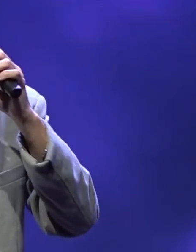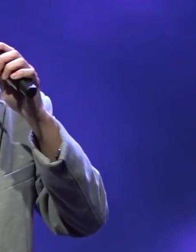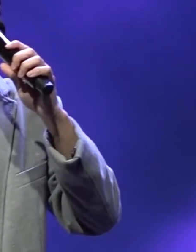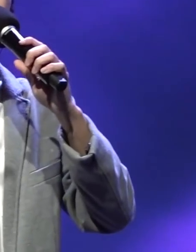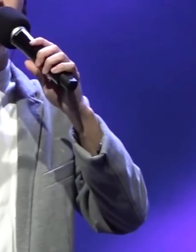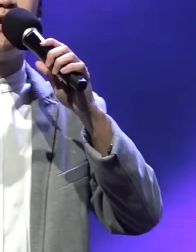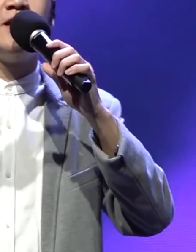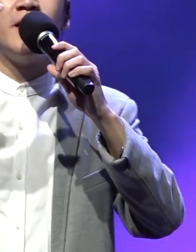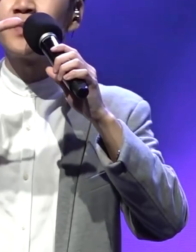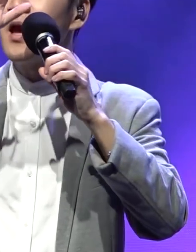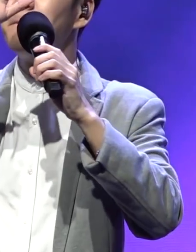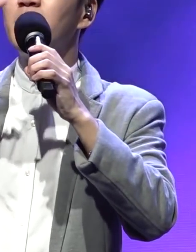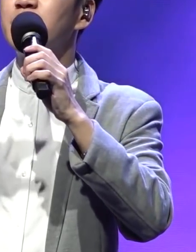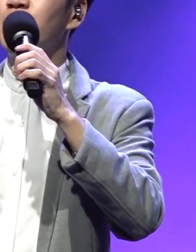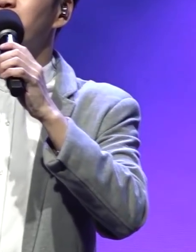memulihkan hati,